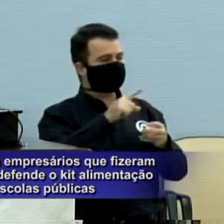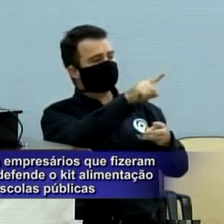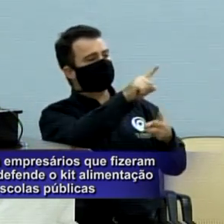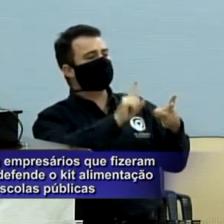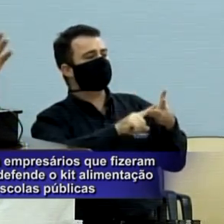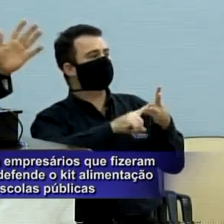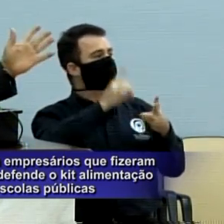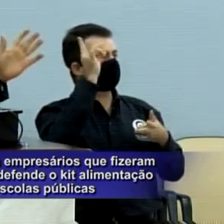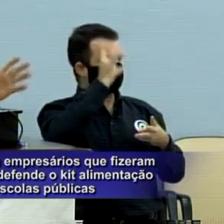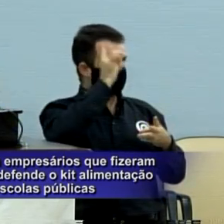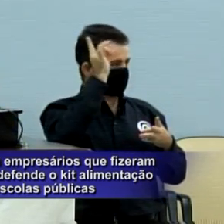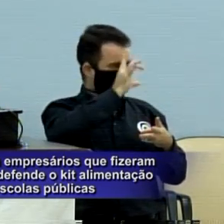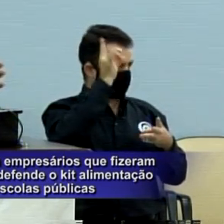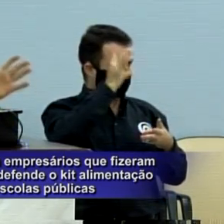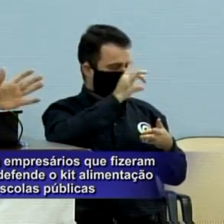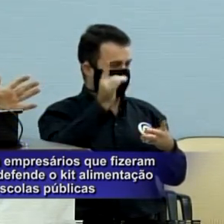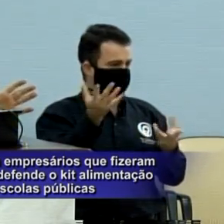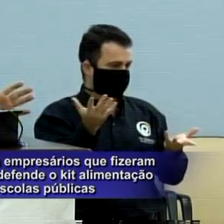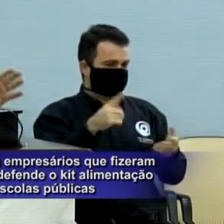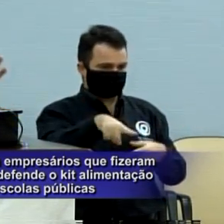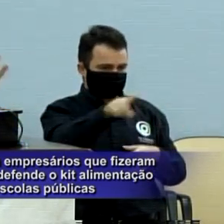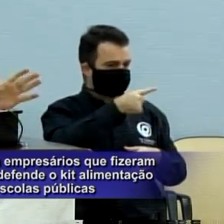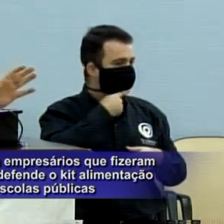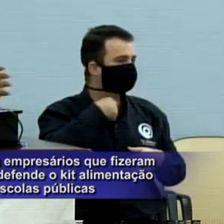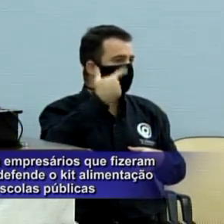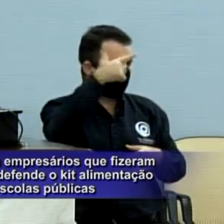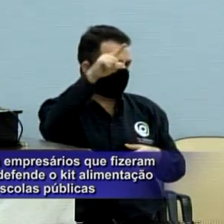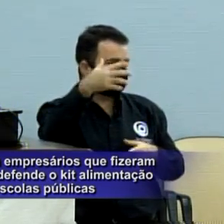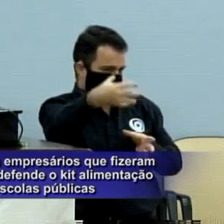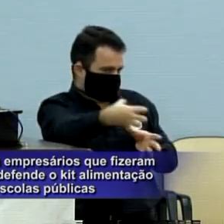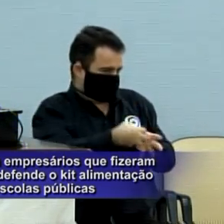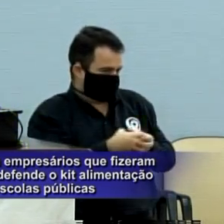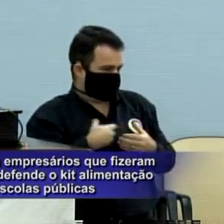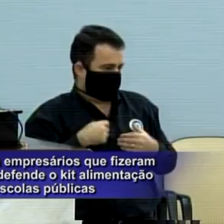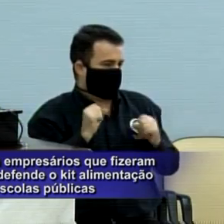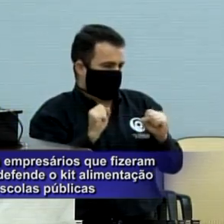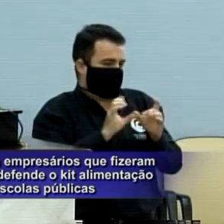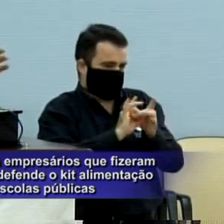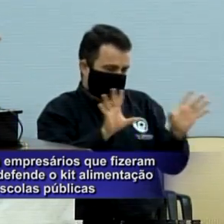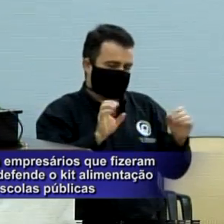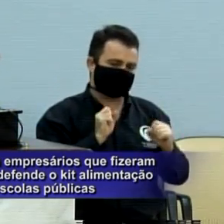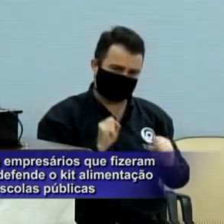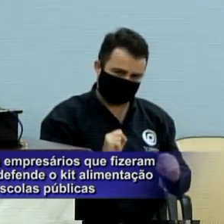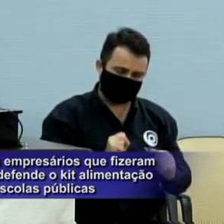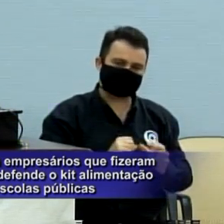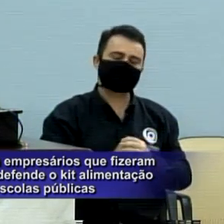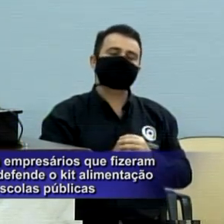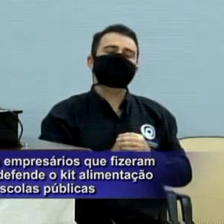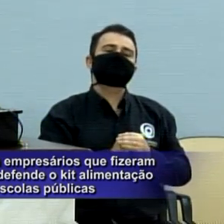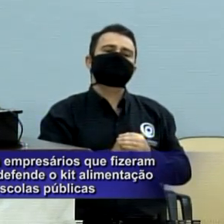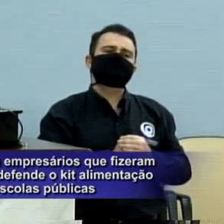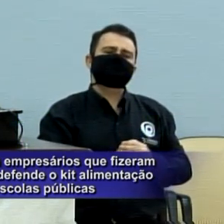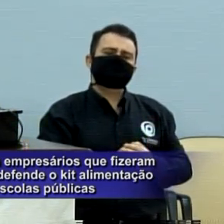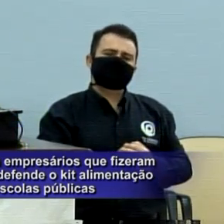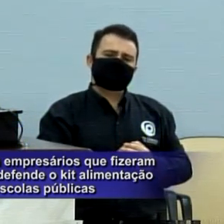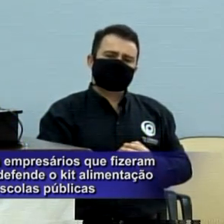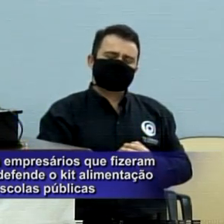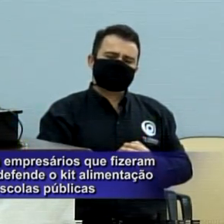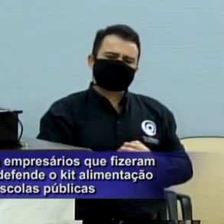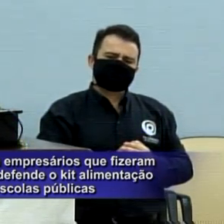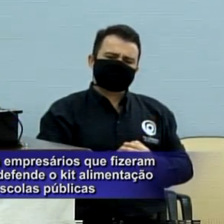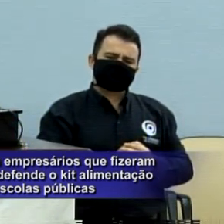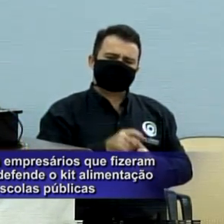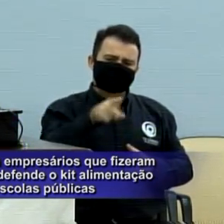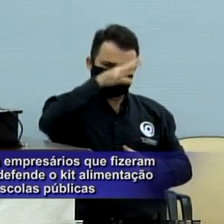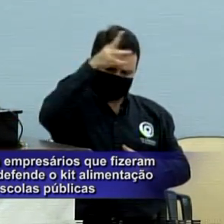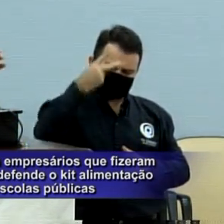e aqui deixo a parte, se quiserem fazer, fiquem o a parte concedido. Tivemos a oportunidade, eu e o vereador